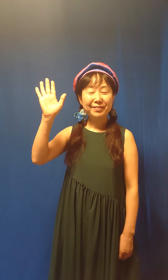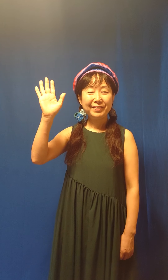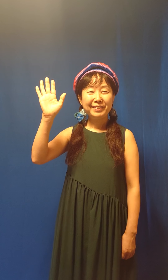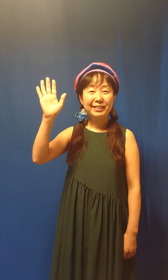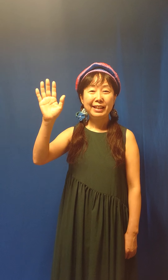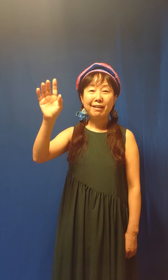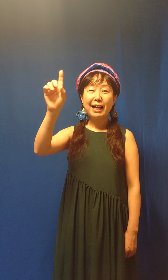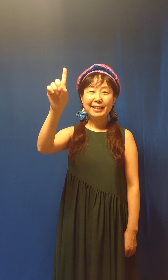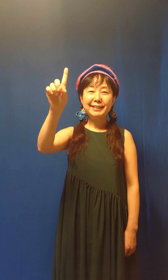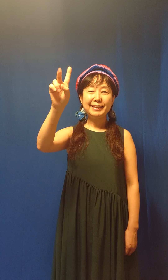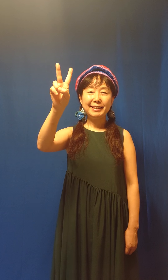では